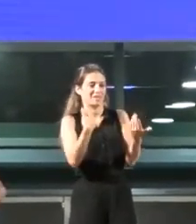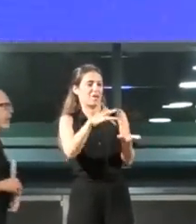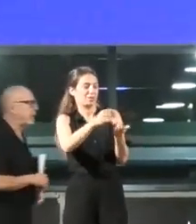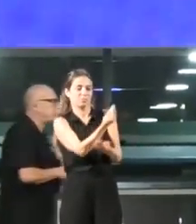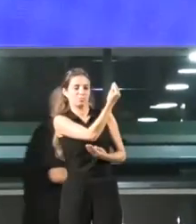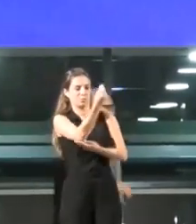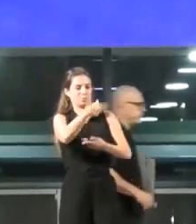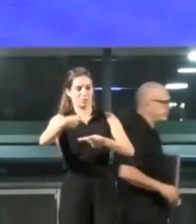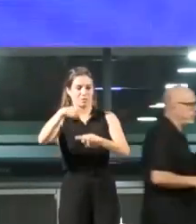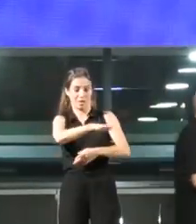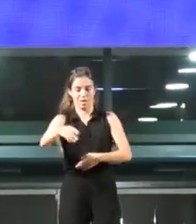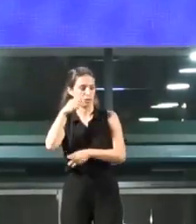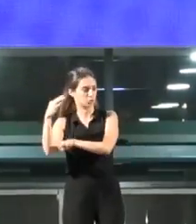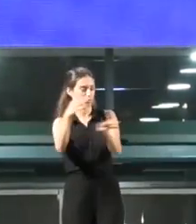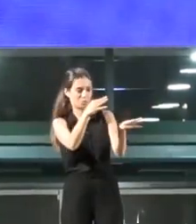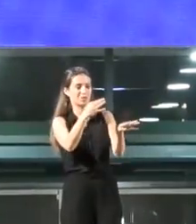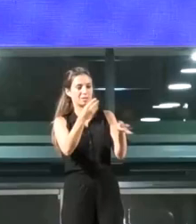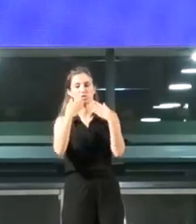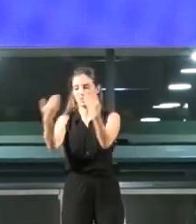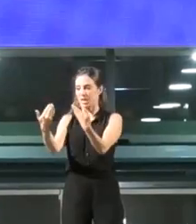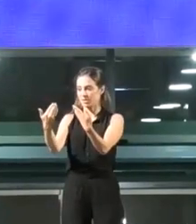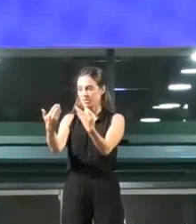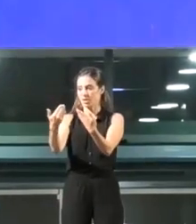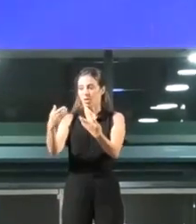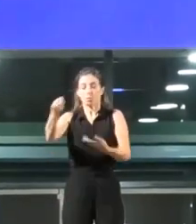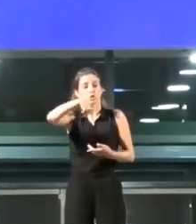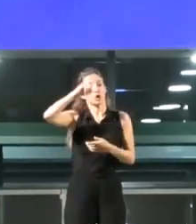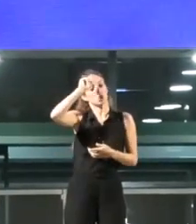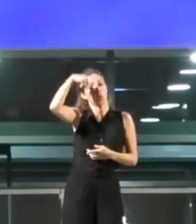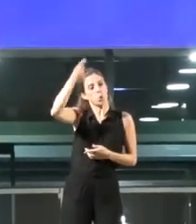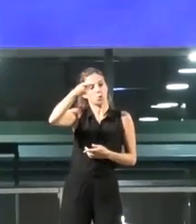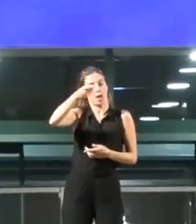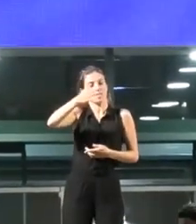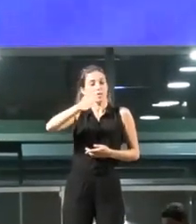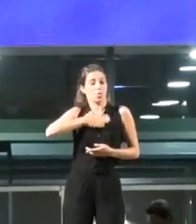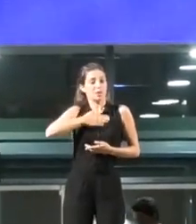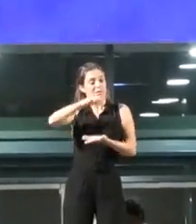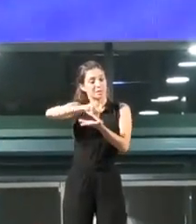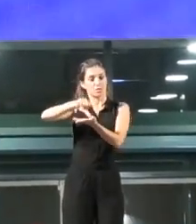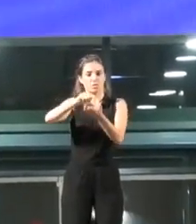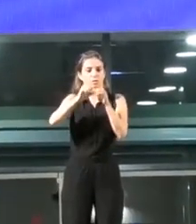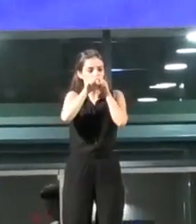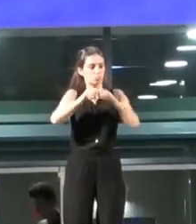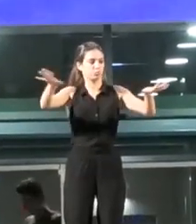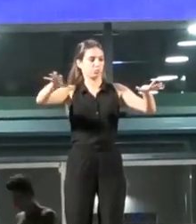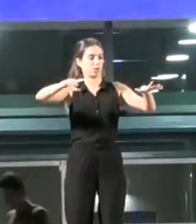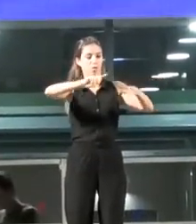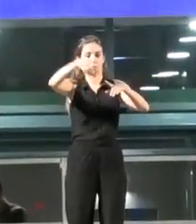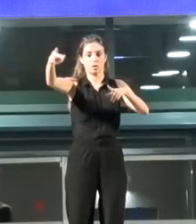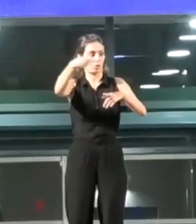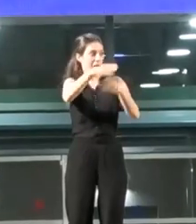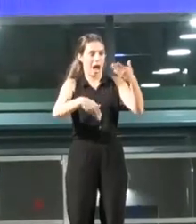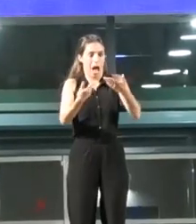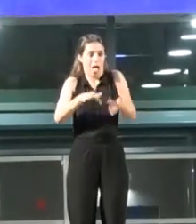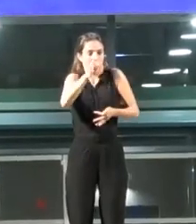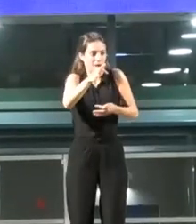tasca meravellosa, que porteu la cultura de la nostra ciutat a tot arreu, perquè a més no pareu de